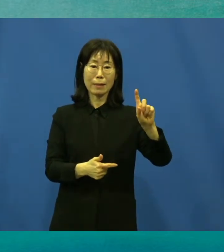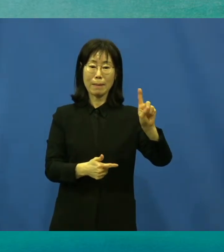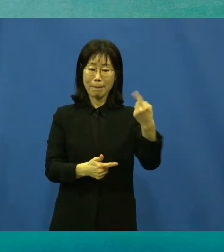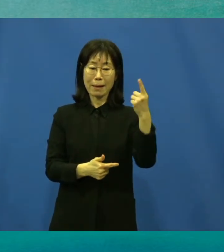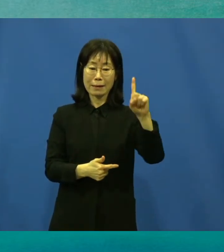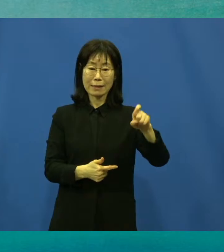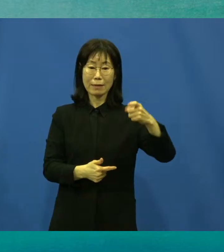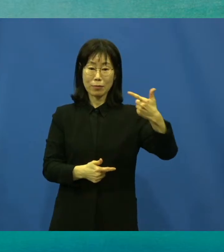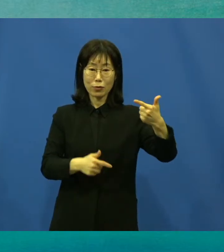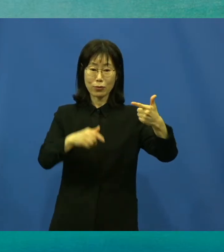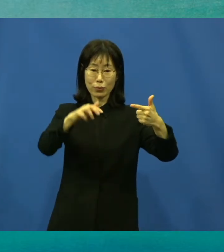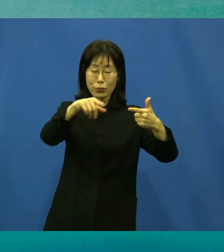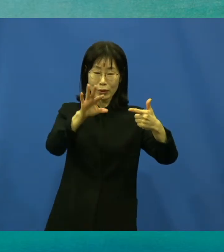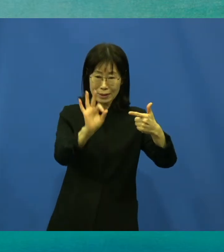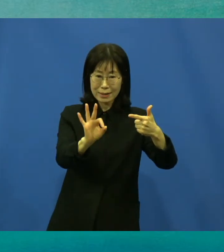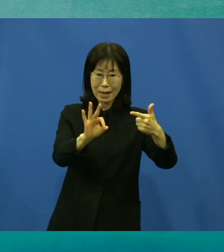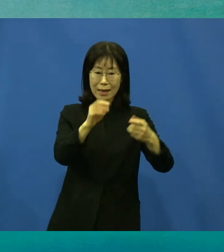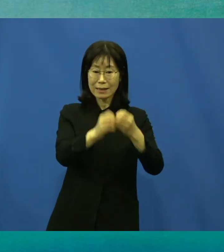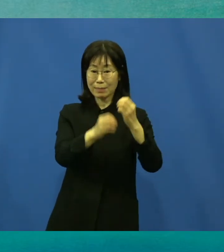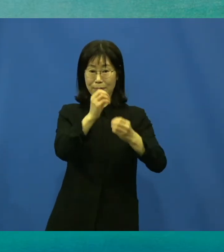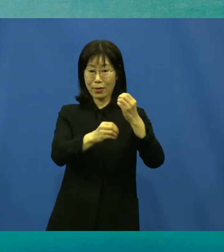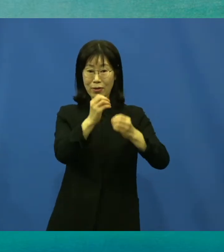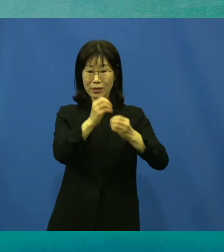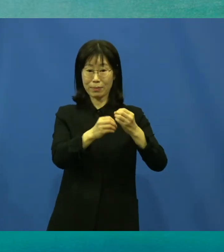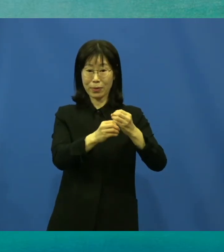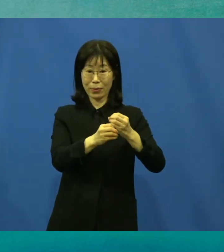적으신 분은 집에 가서 읽어보십시오.